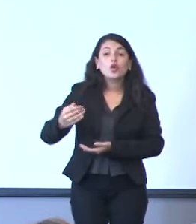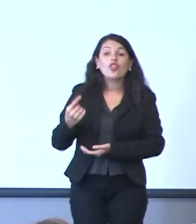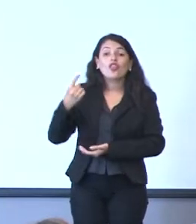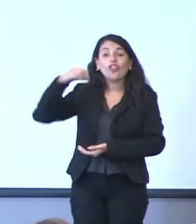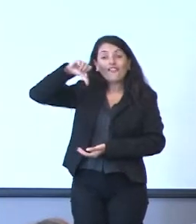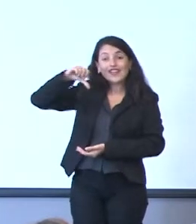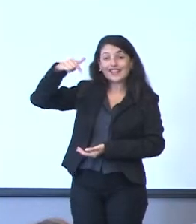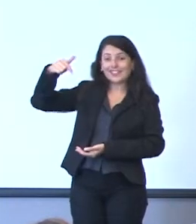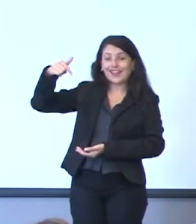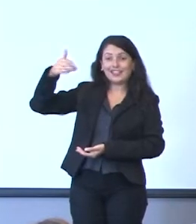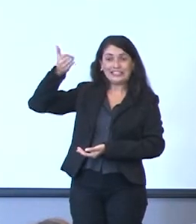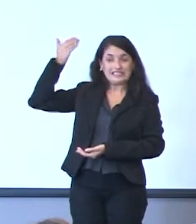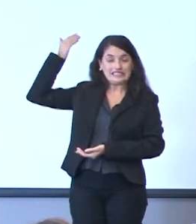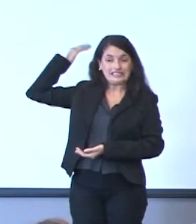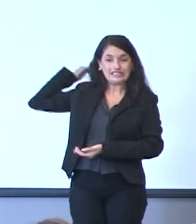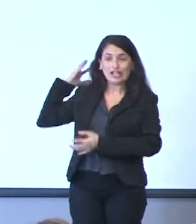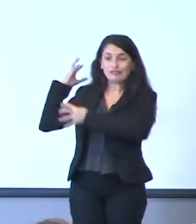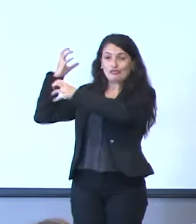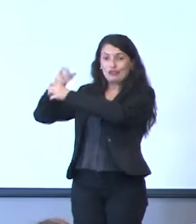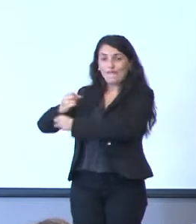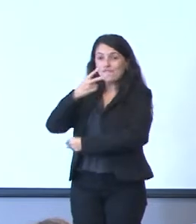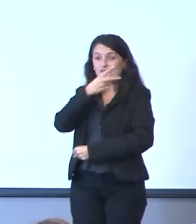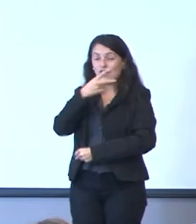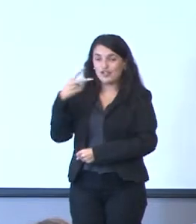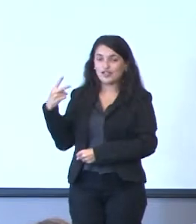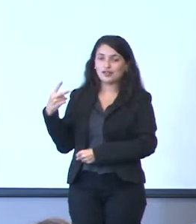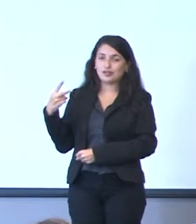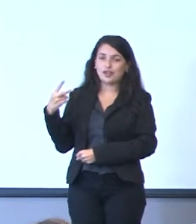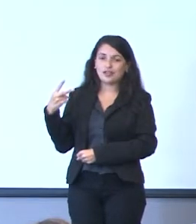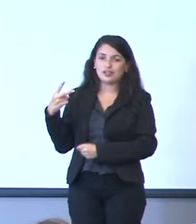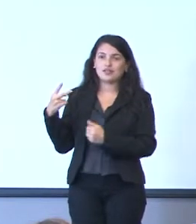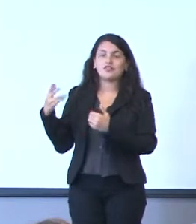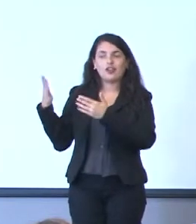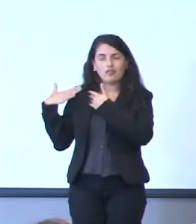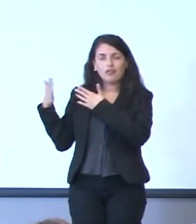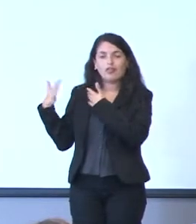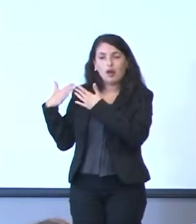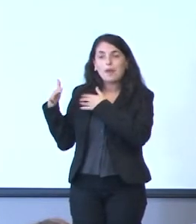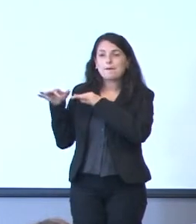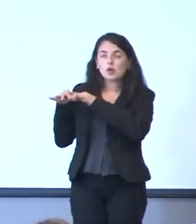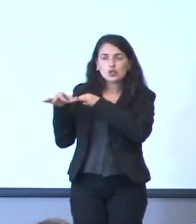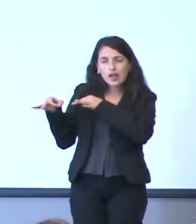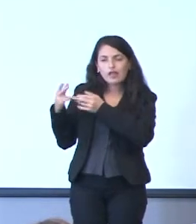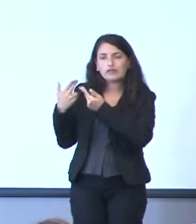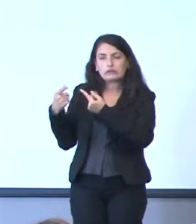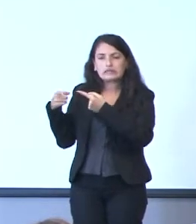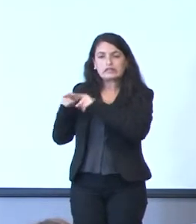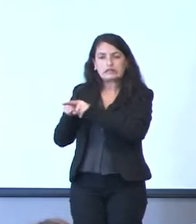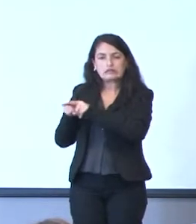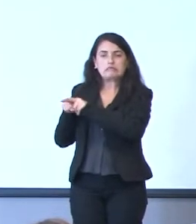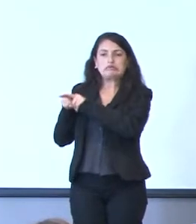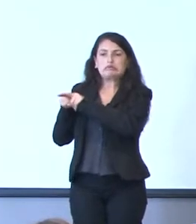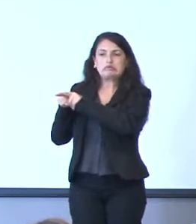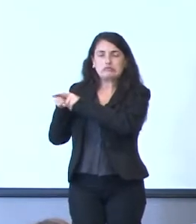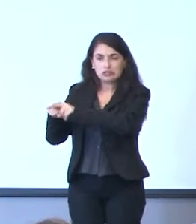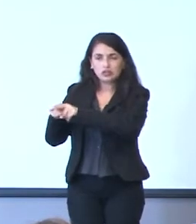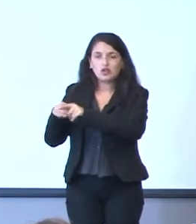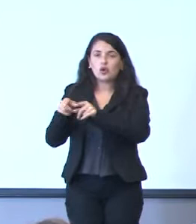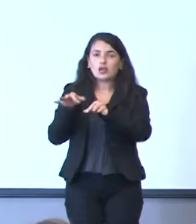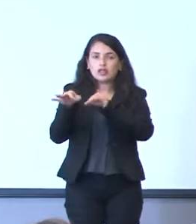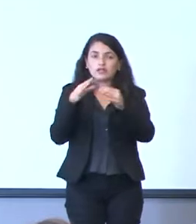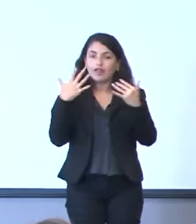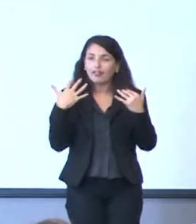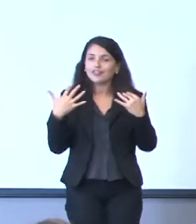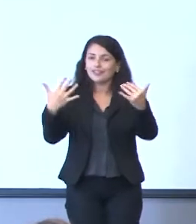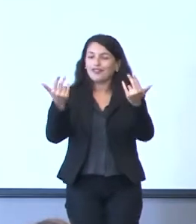anos de uma ótima relação, então desenvolver projetos, organizar ações como essa e